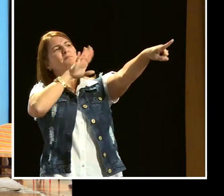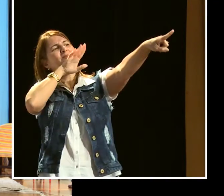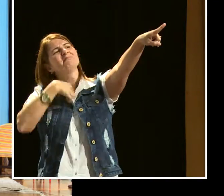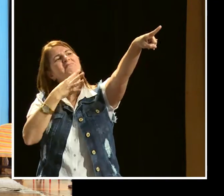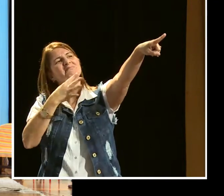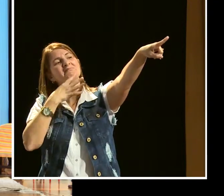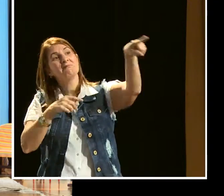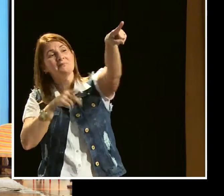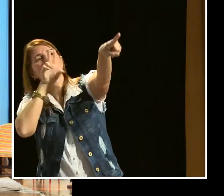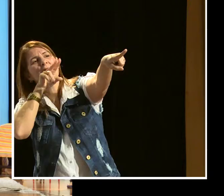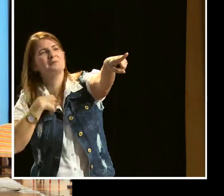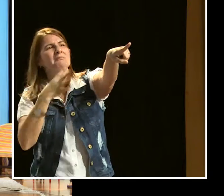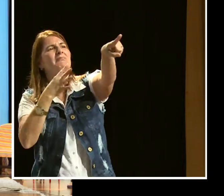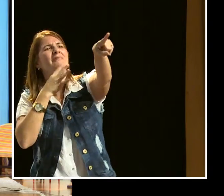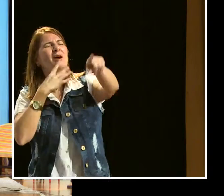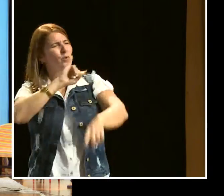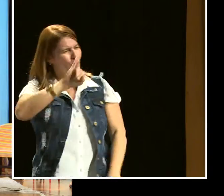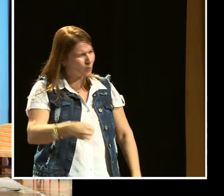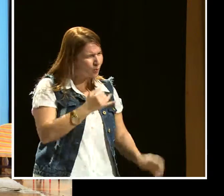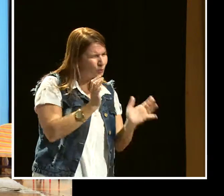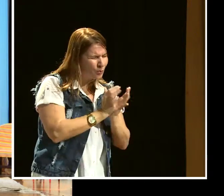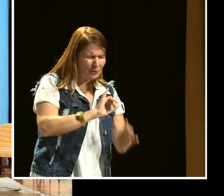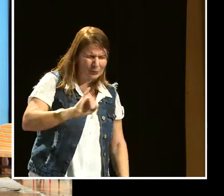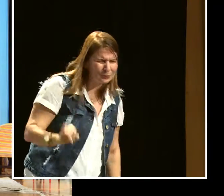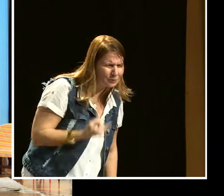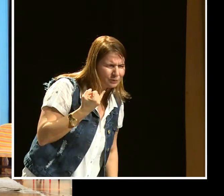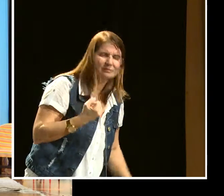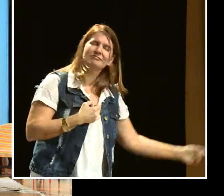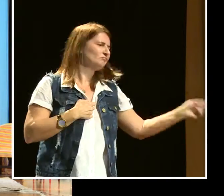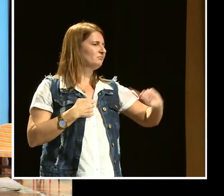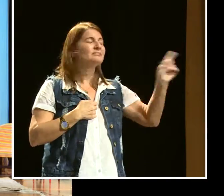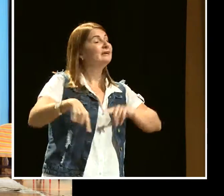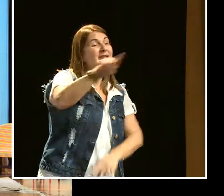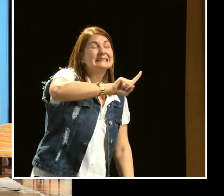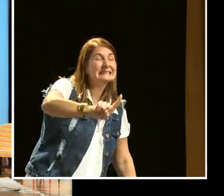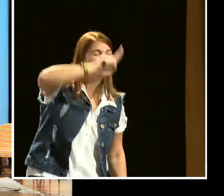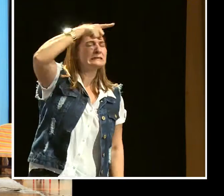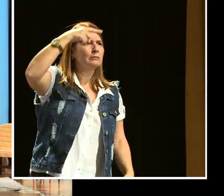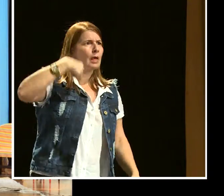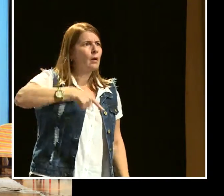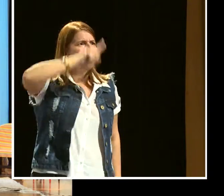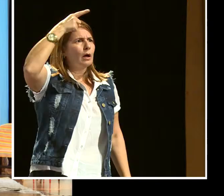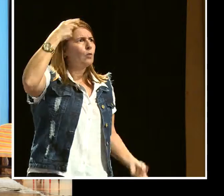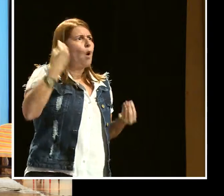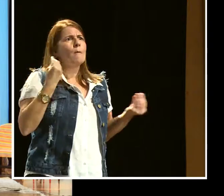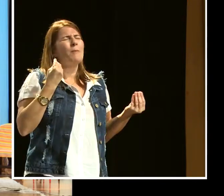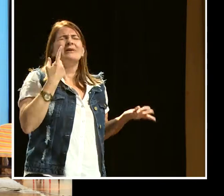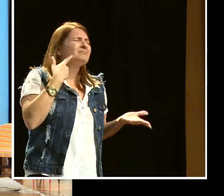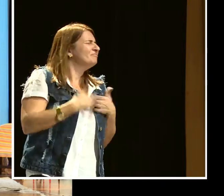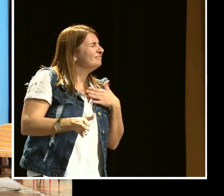não foi a partir de histórias que já são conhecidas, os grandes clássicos, não. Eles inventaram,